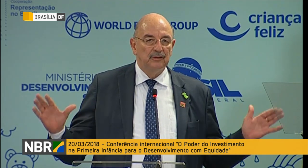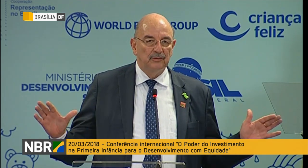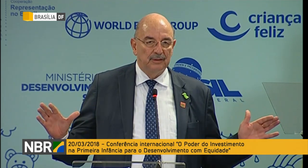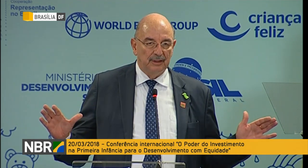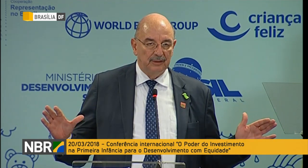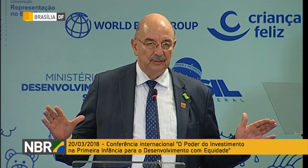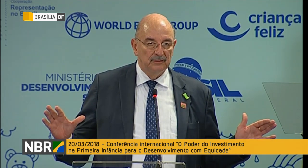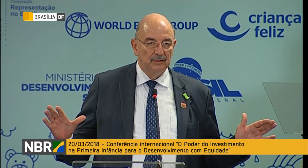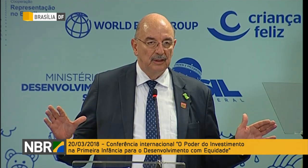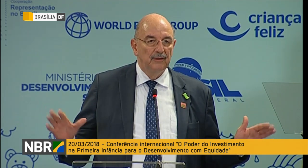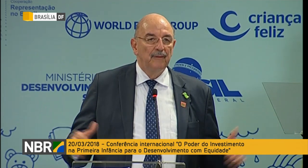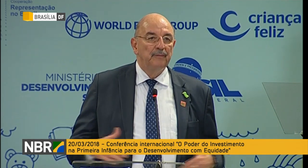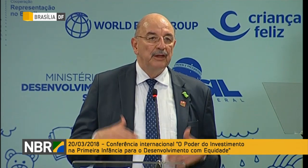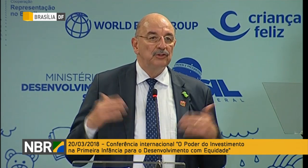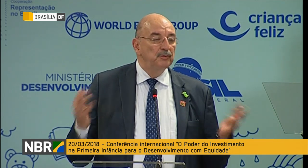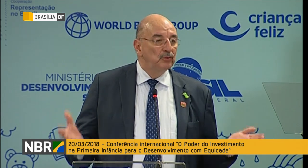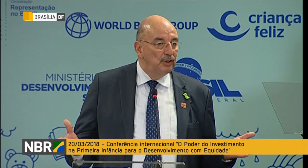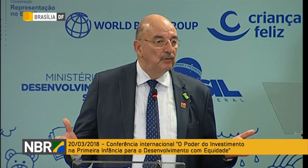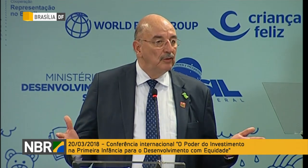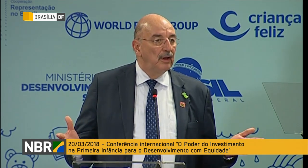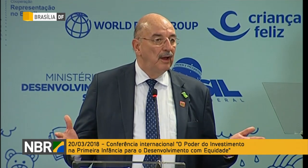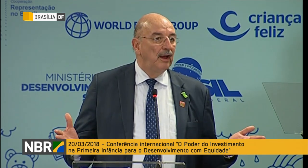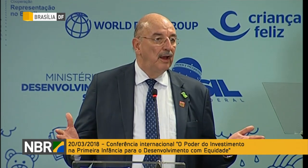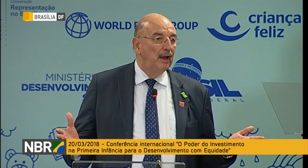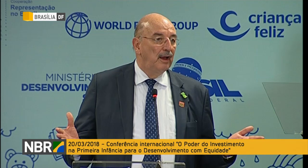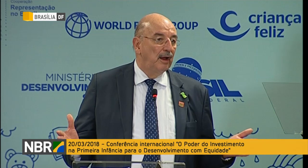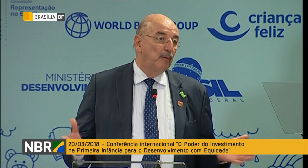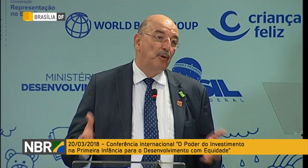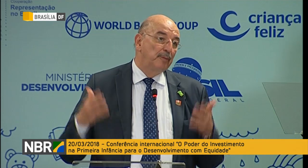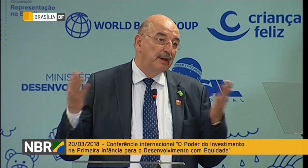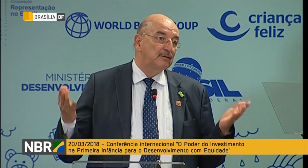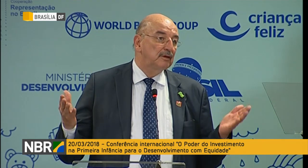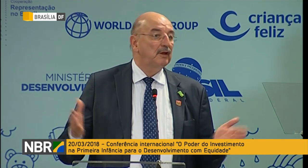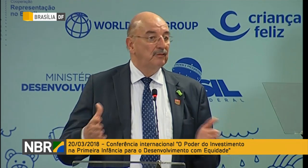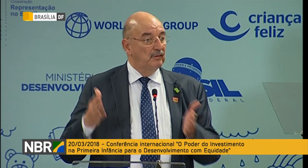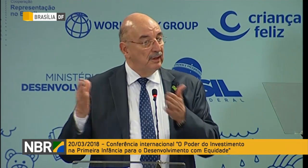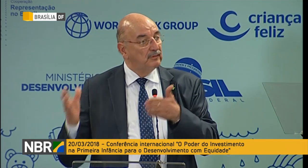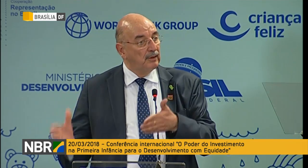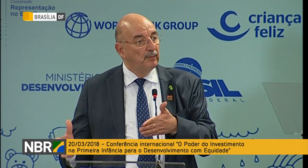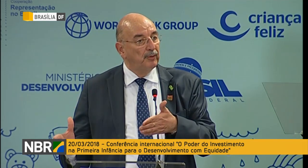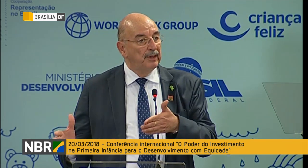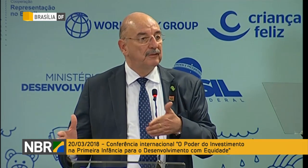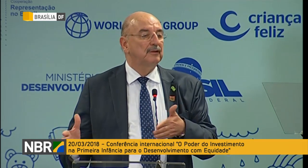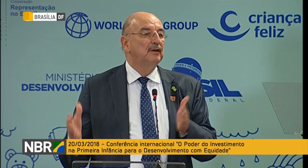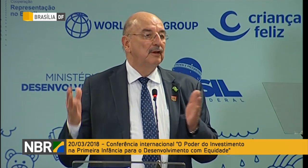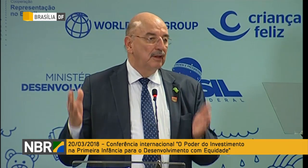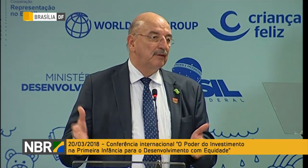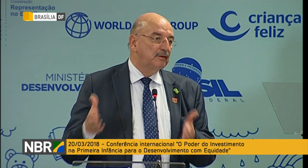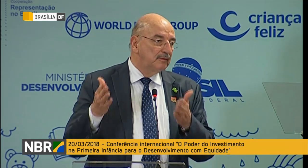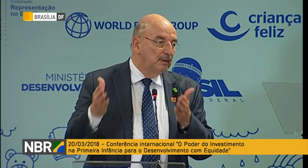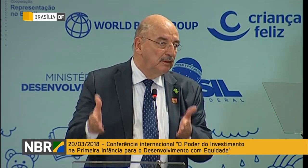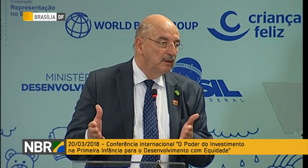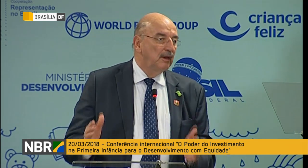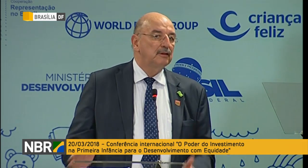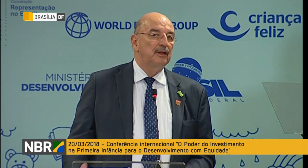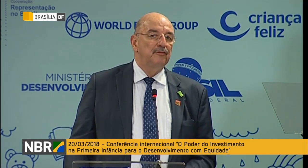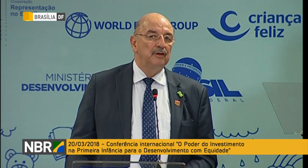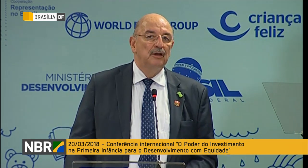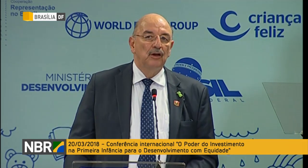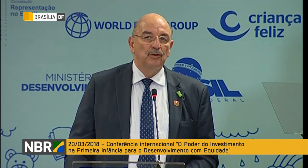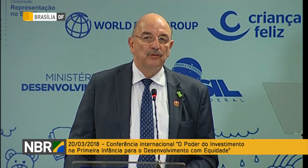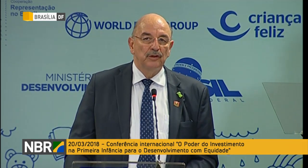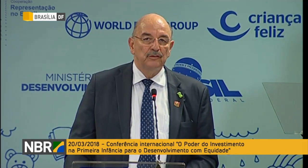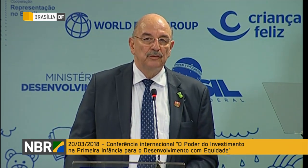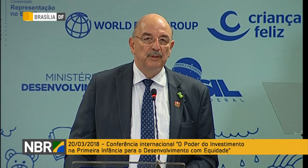há 15 anos atrás. Né? Nem diminuiu a pobreza, sim, a extrema pobreza. Essa, sim,